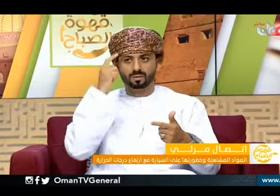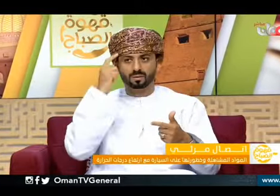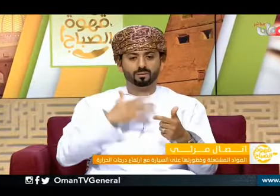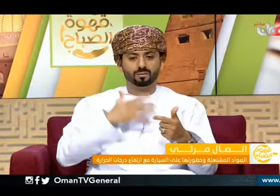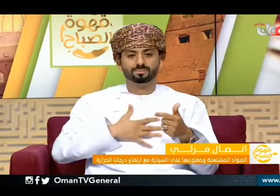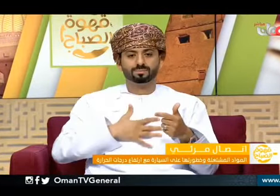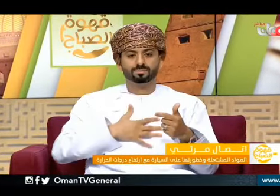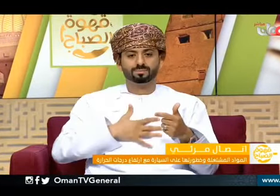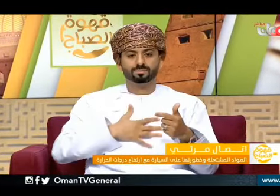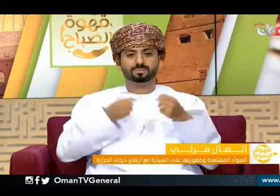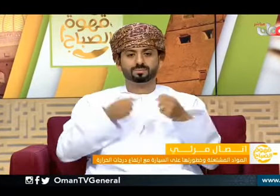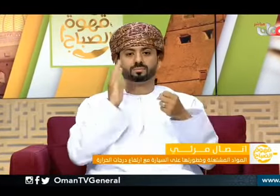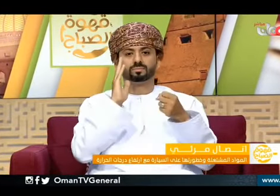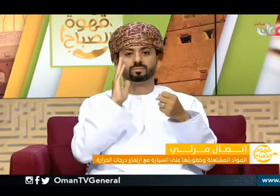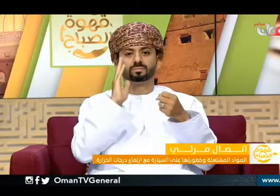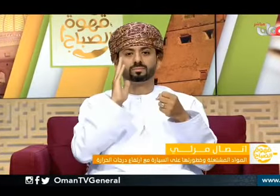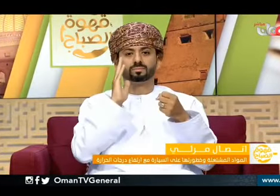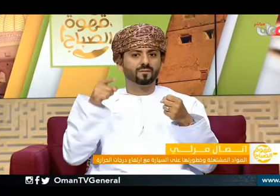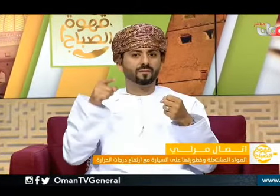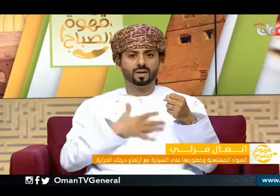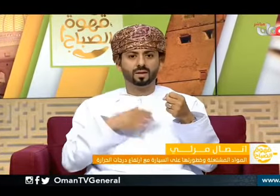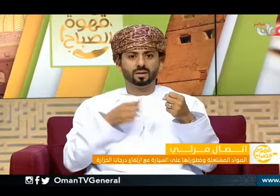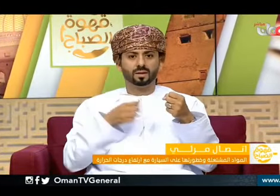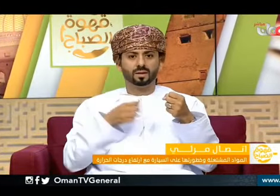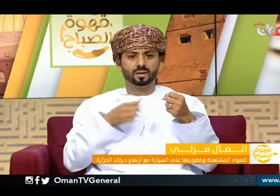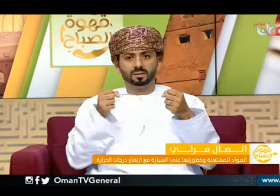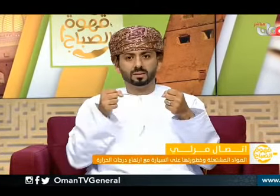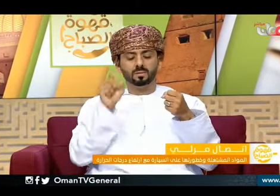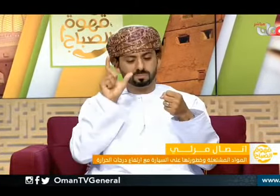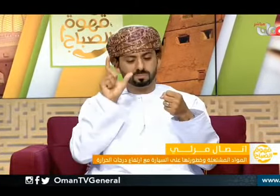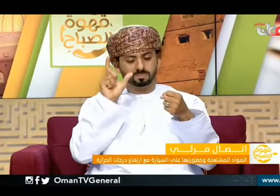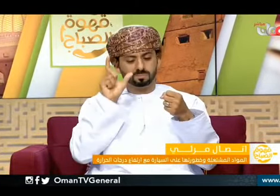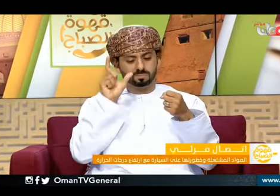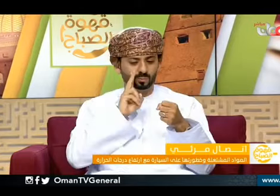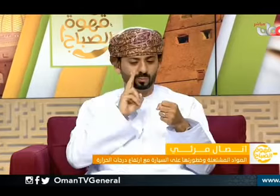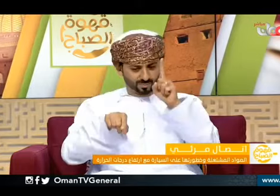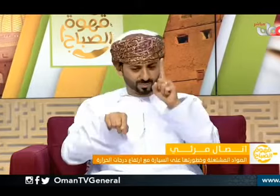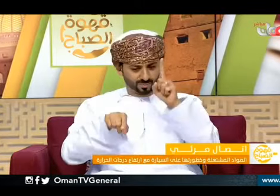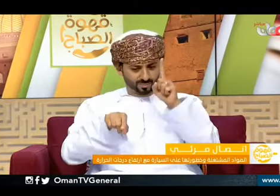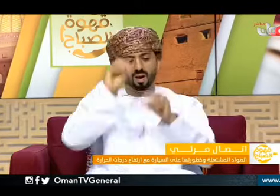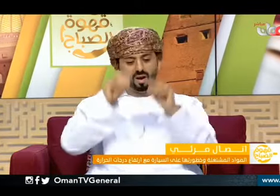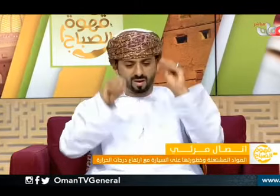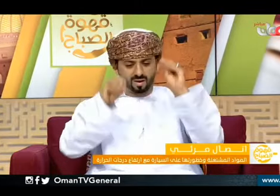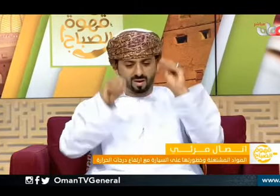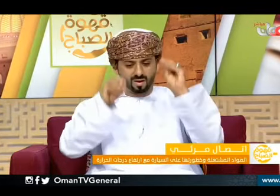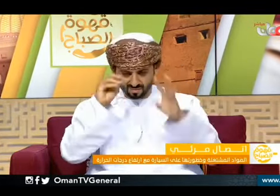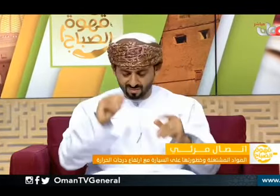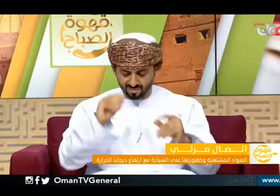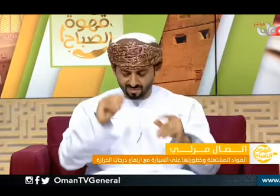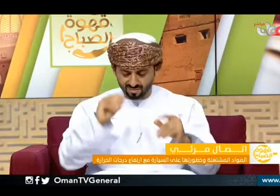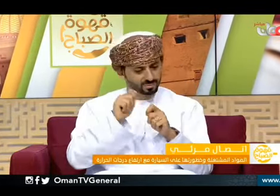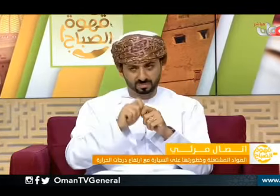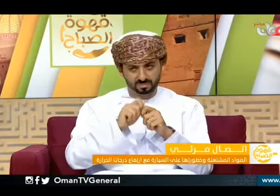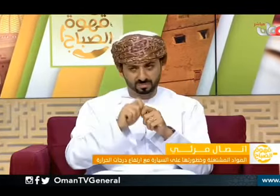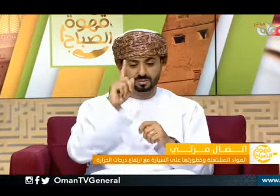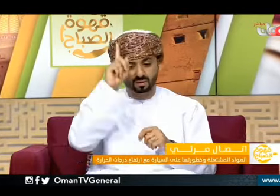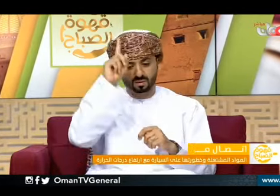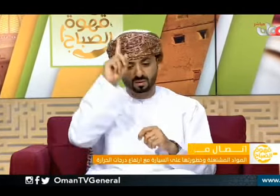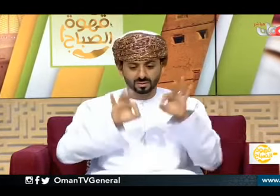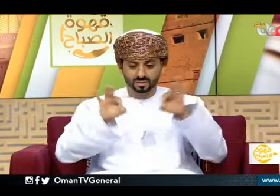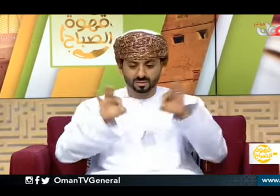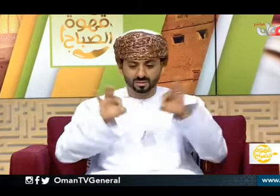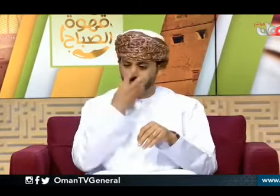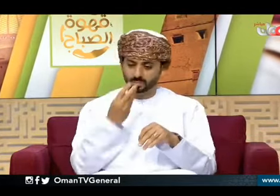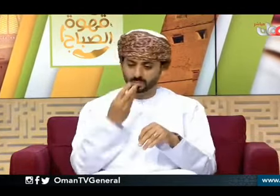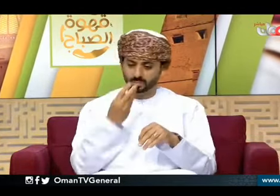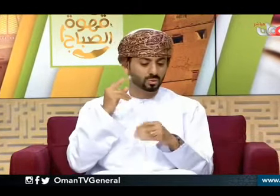المركز الاتصال في ساينبوك بحيث ان احنا نتواصل مع الشرطه اذا كانت هناك طلب للنجده او غيره. ايضا هناك كثير من